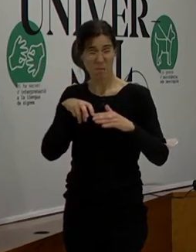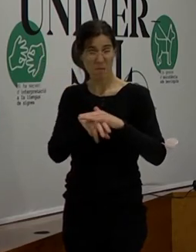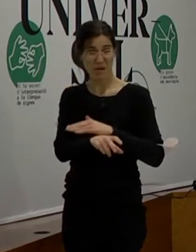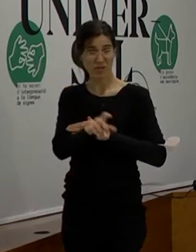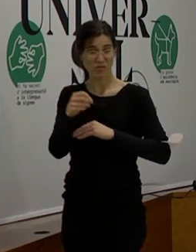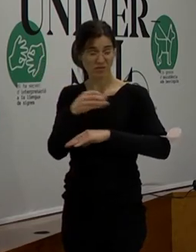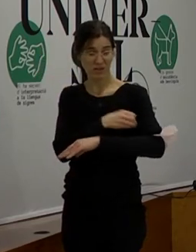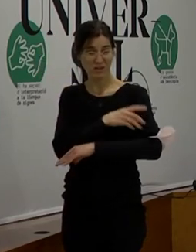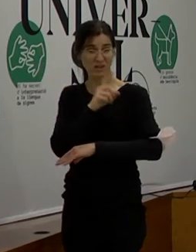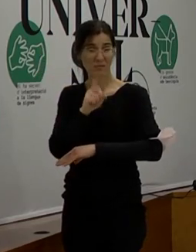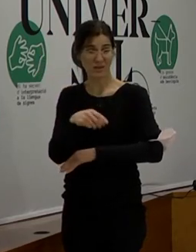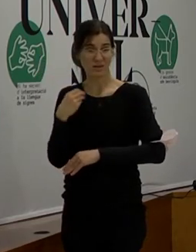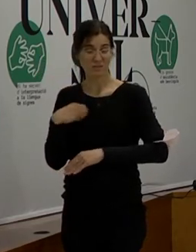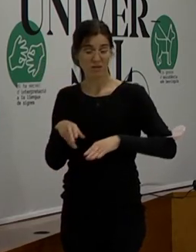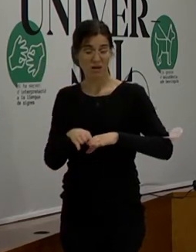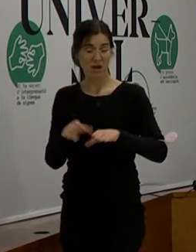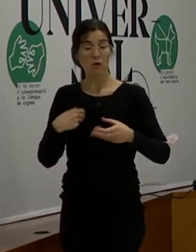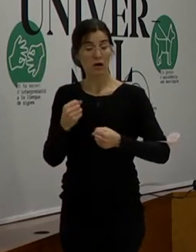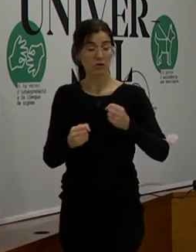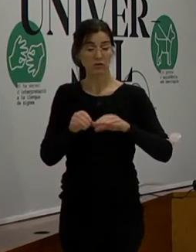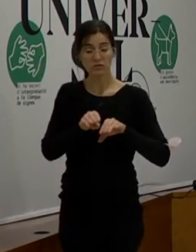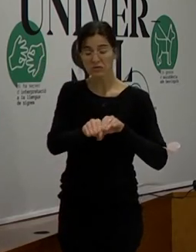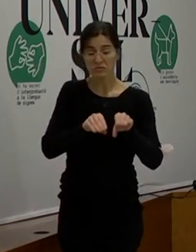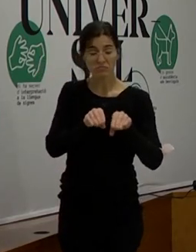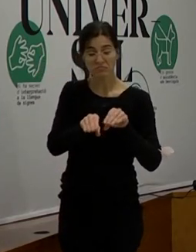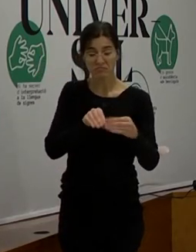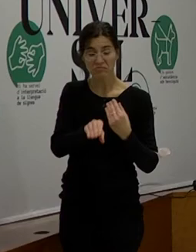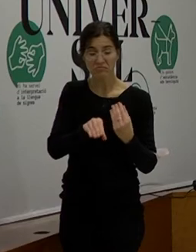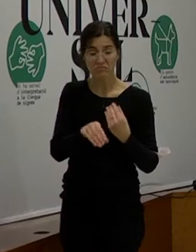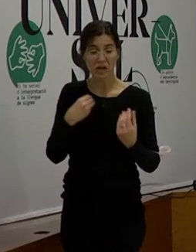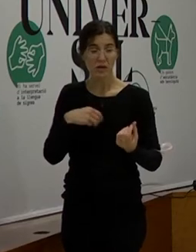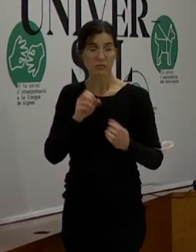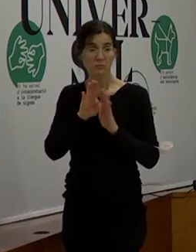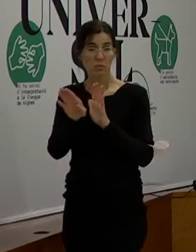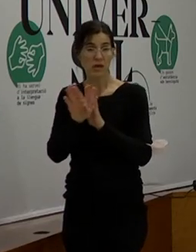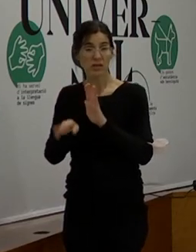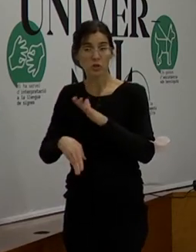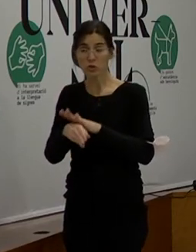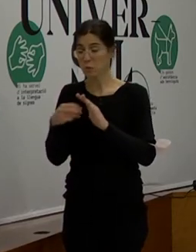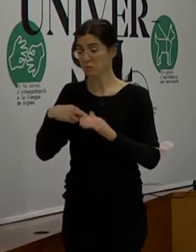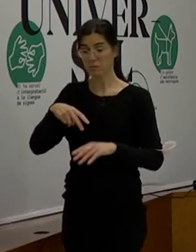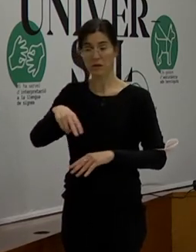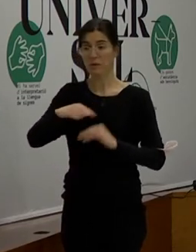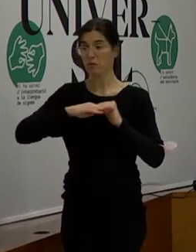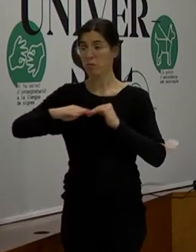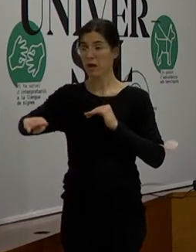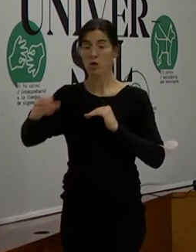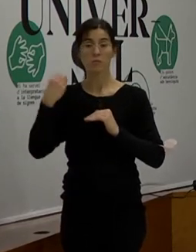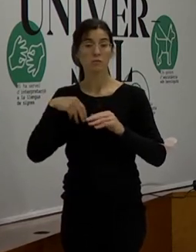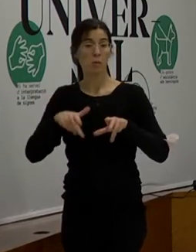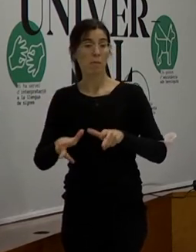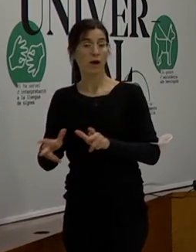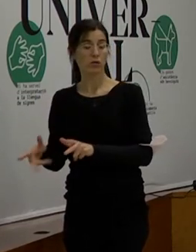aquí? I ara passen els cotxes, els veïns continuen a peu pla i tenen els